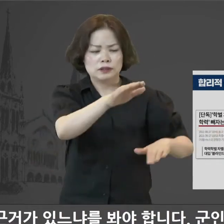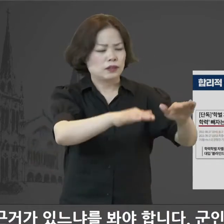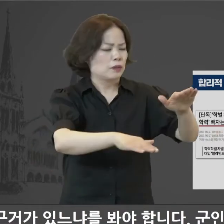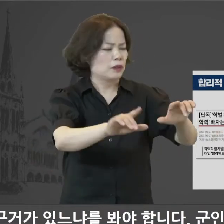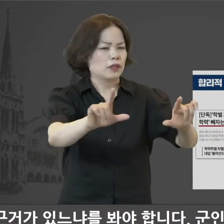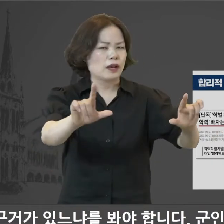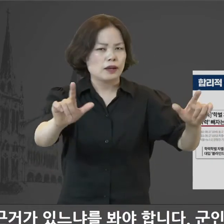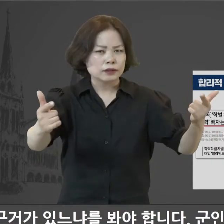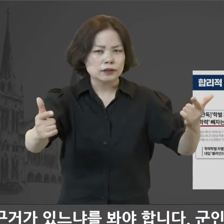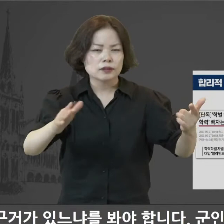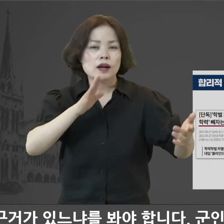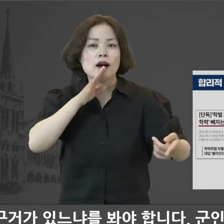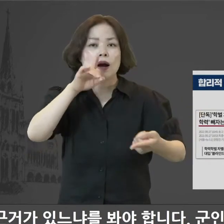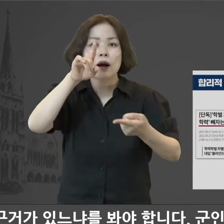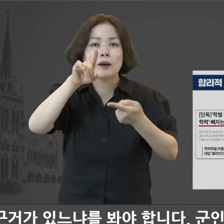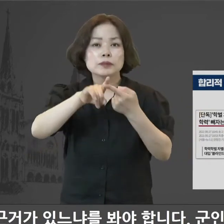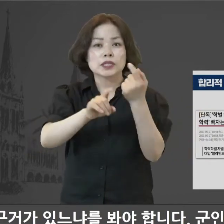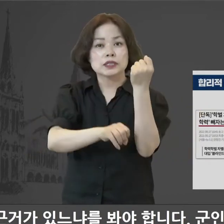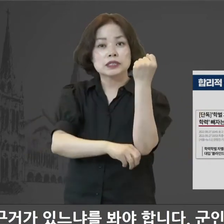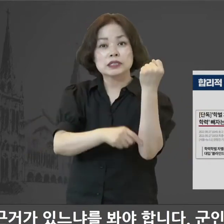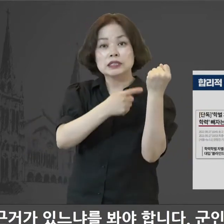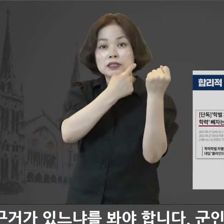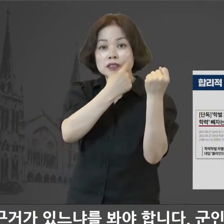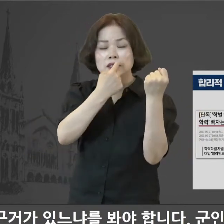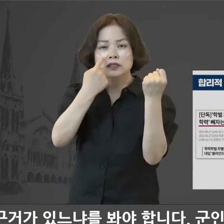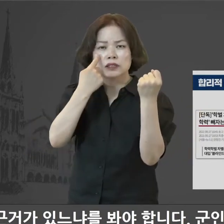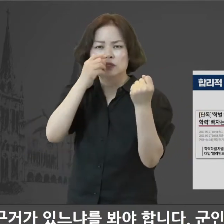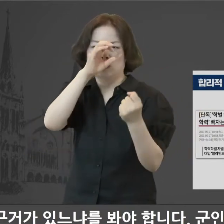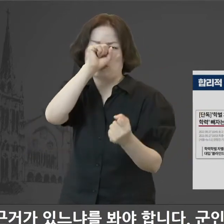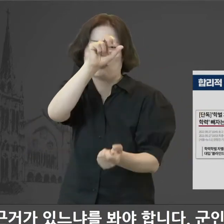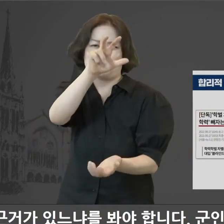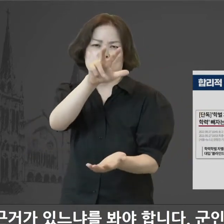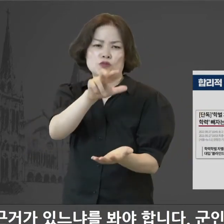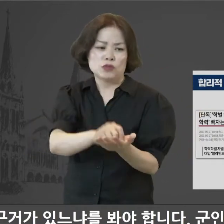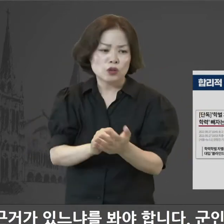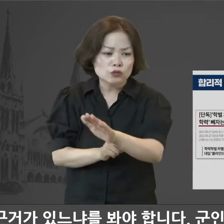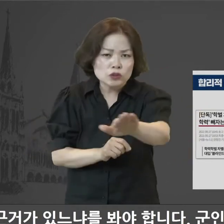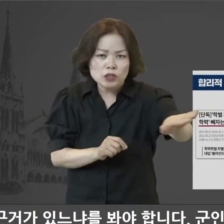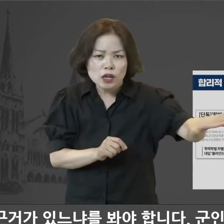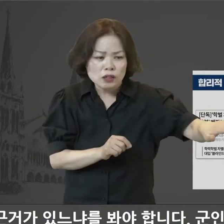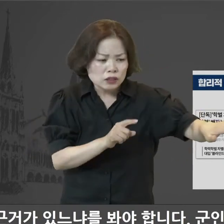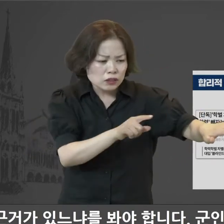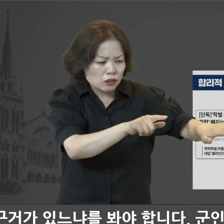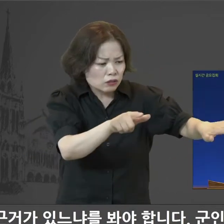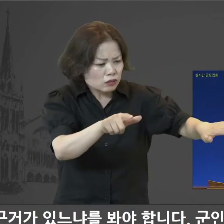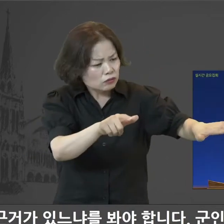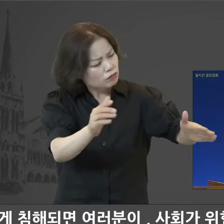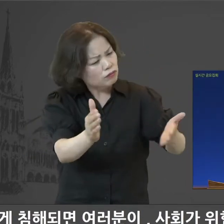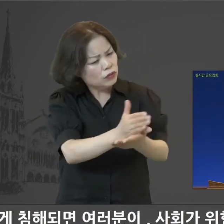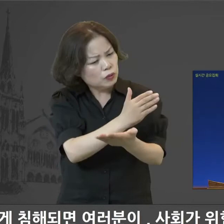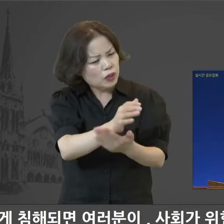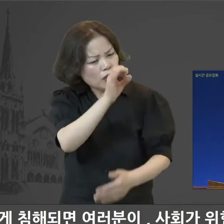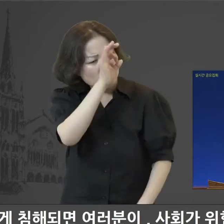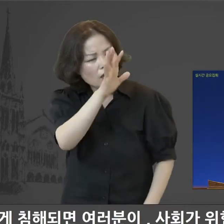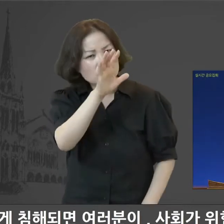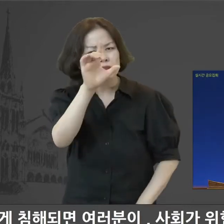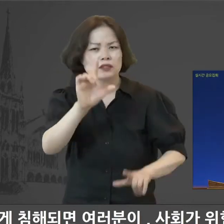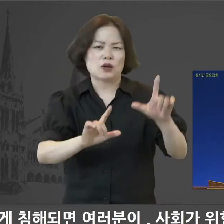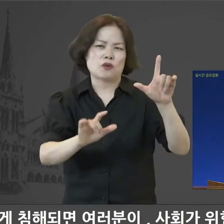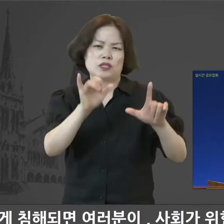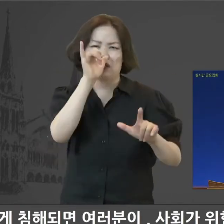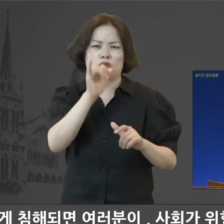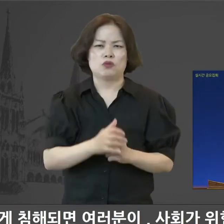아니라 합리적인 근거를 가진 선호의 문제예요. 그러니까 우리가 이런 것조차도 구별 못하는 상황에 처해 있다는